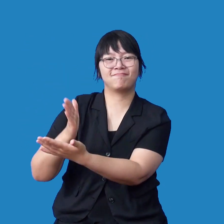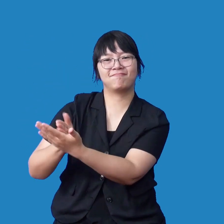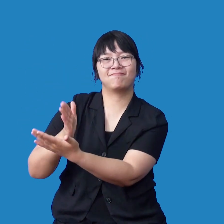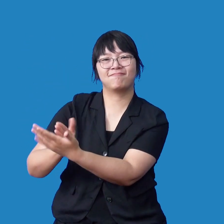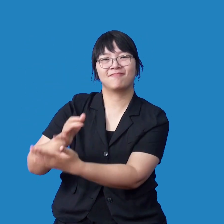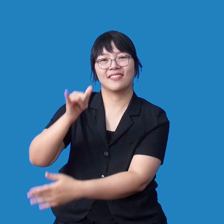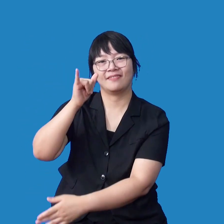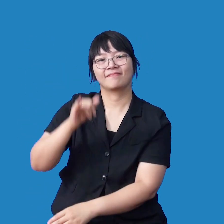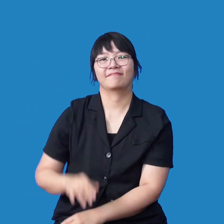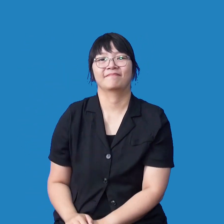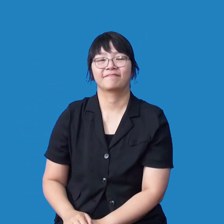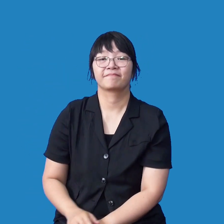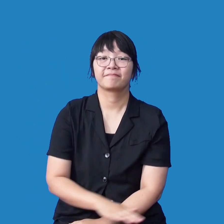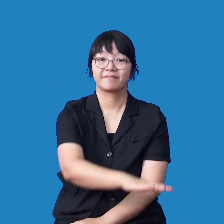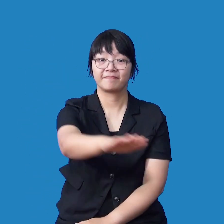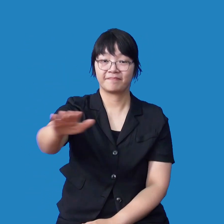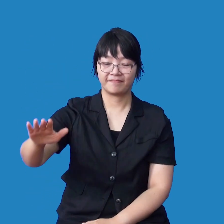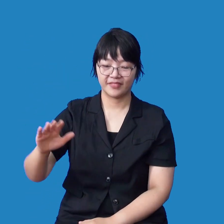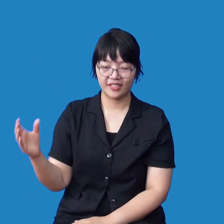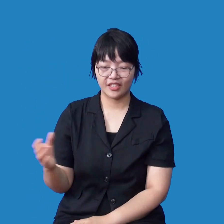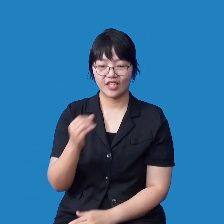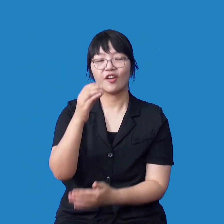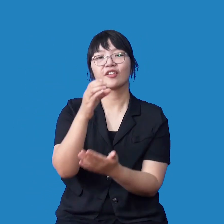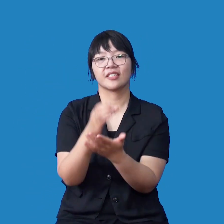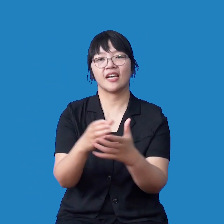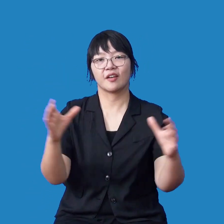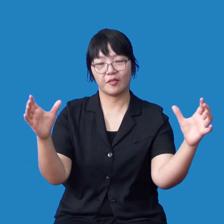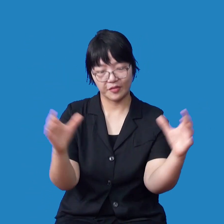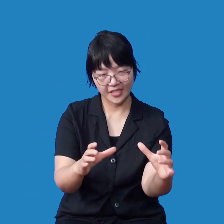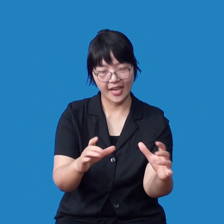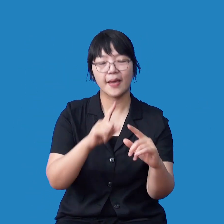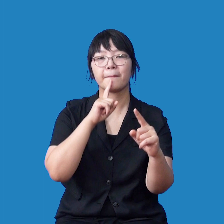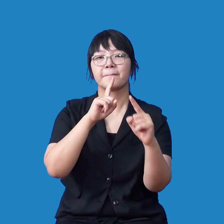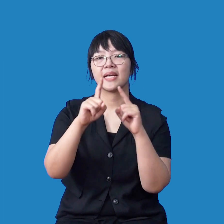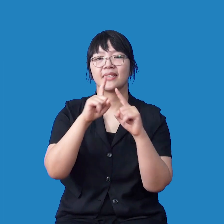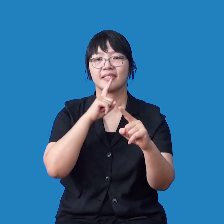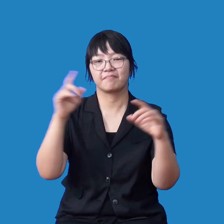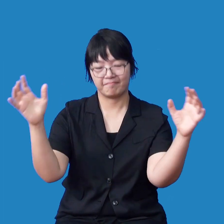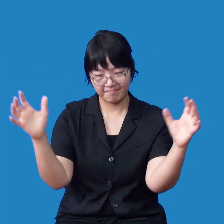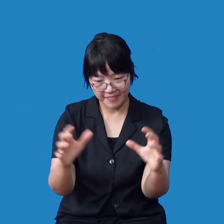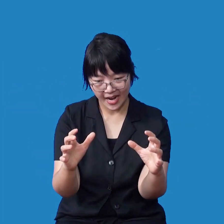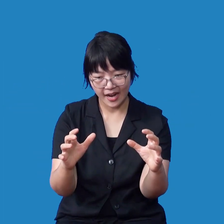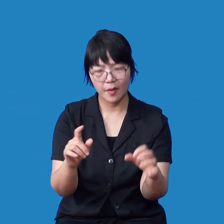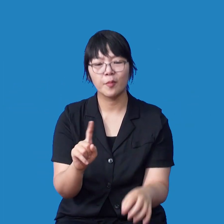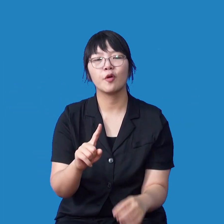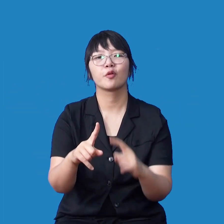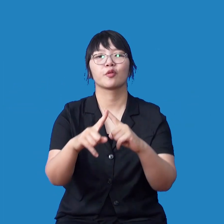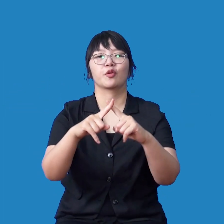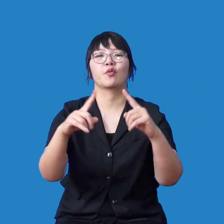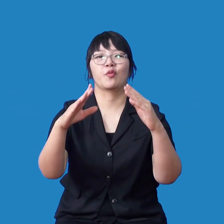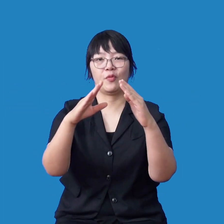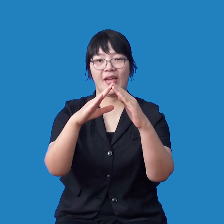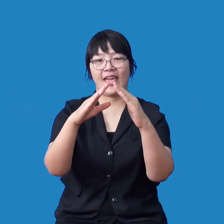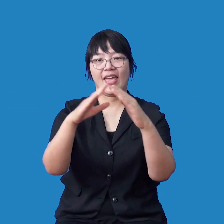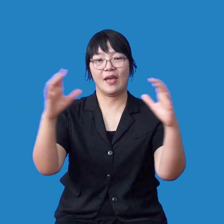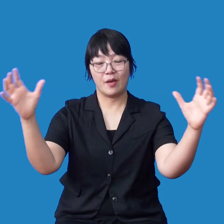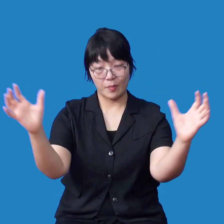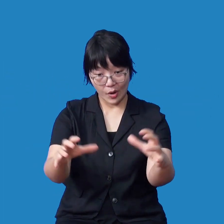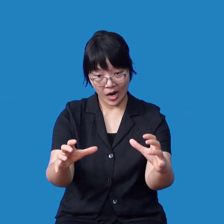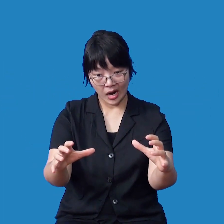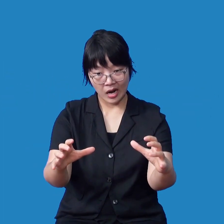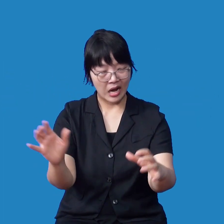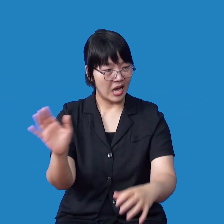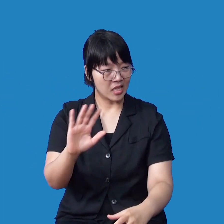이 성찬의 공동체 그리고 말씀의 공동체, 이런 교회의 모임이